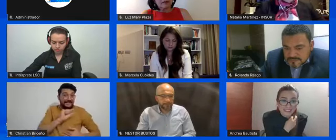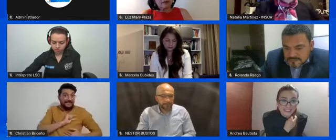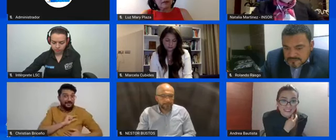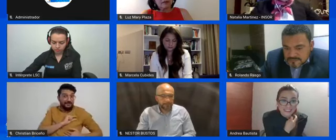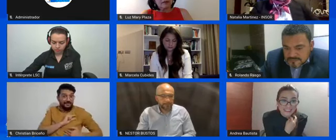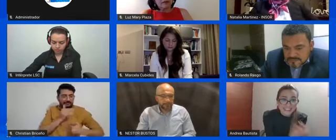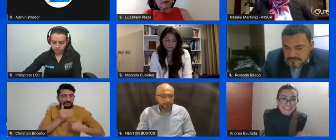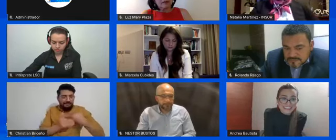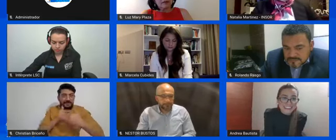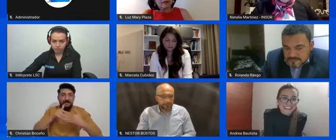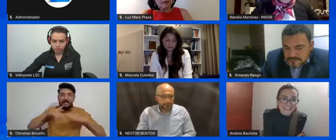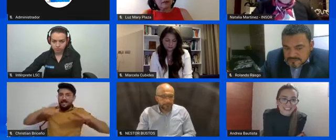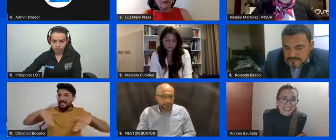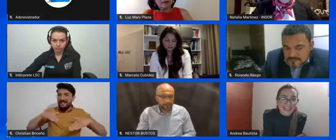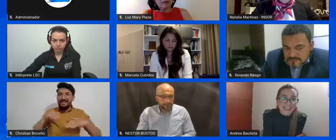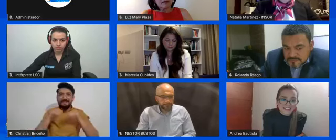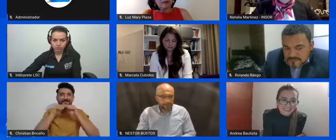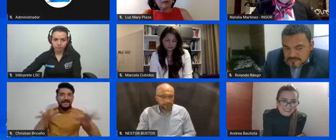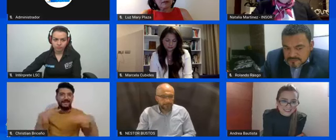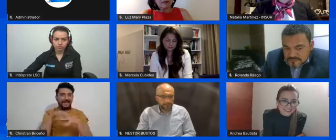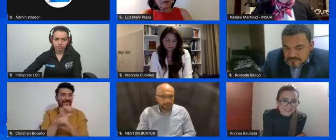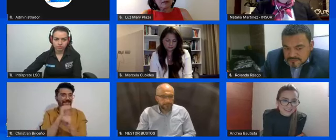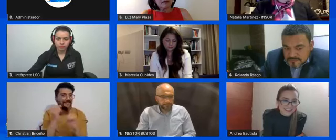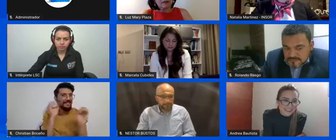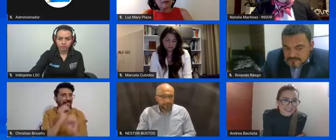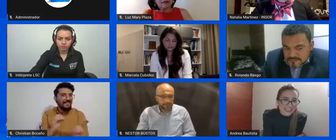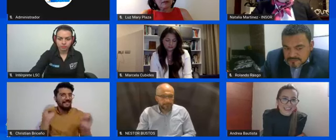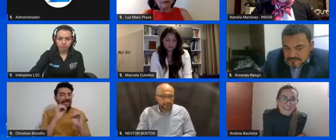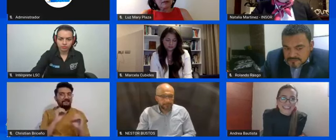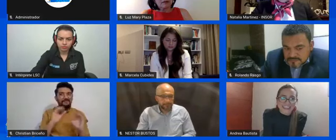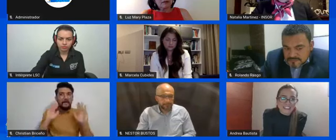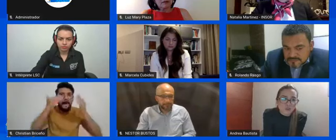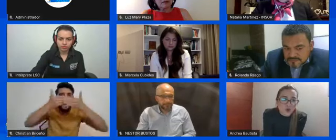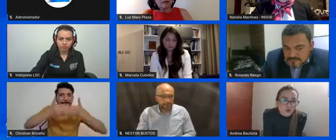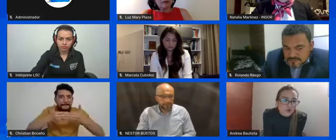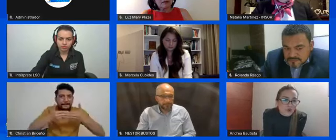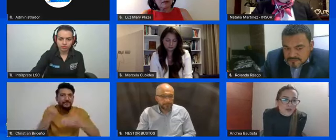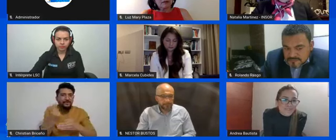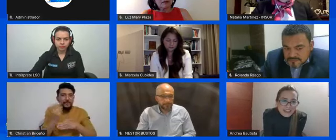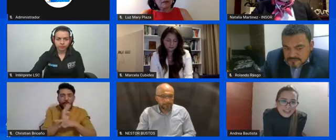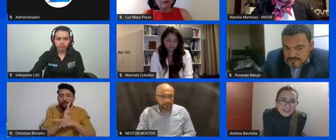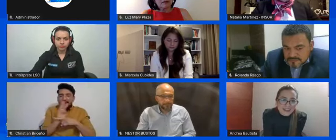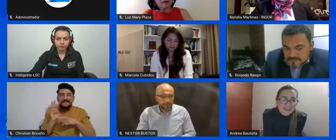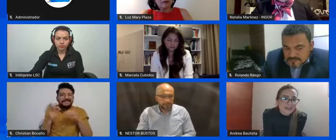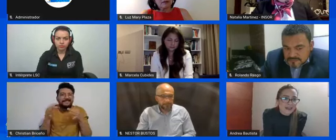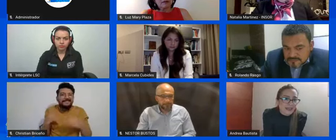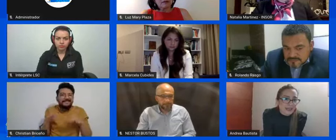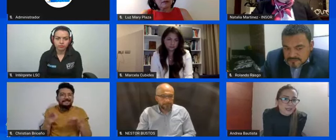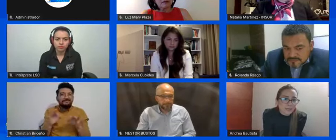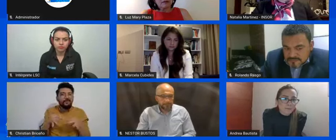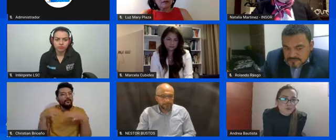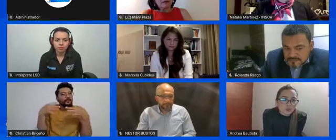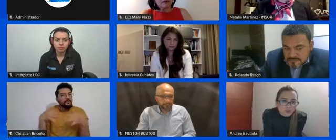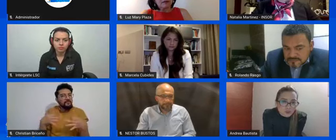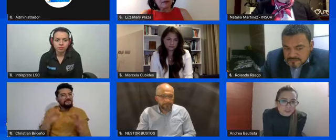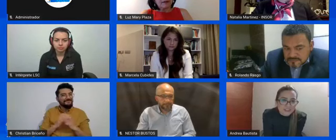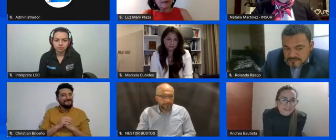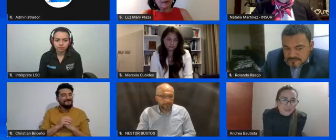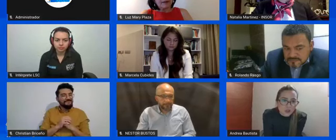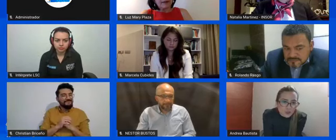Sí, realmente es interesante el antes, el que antes